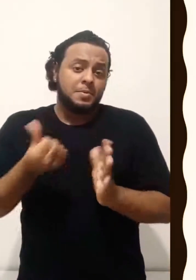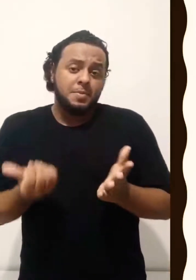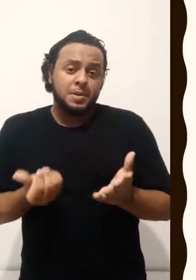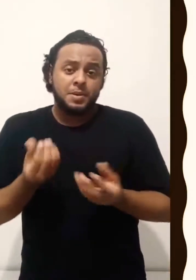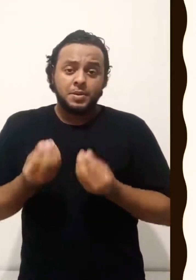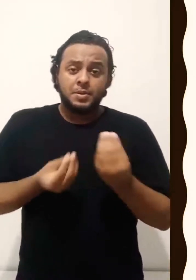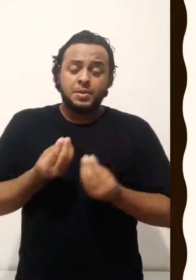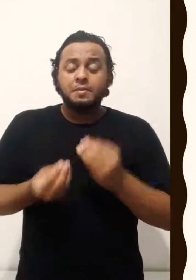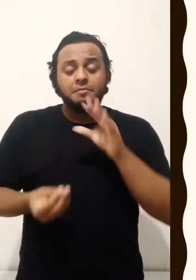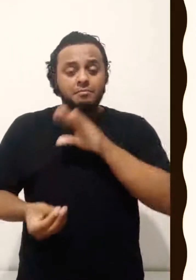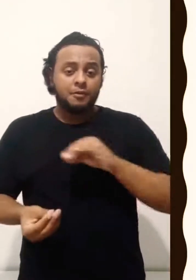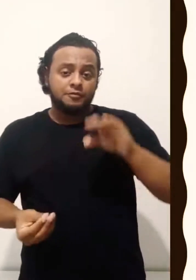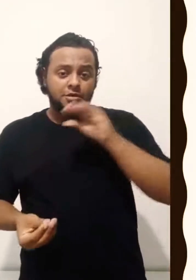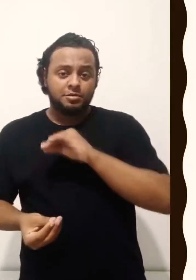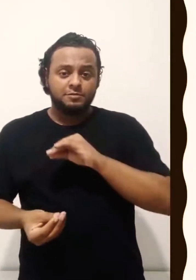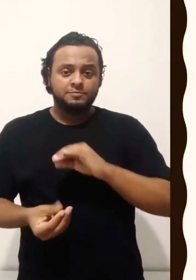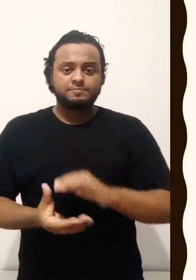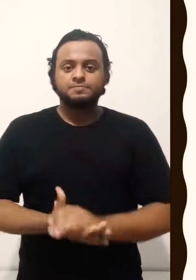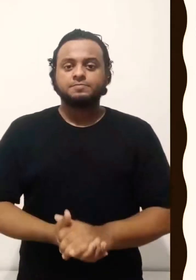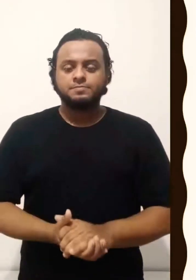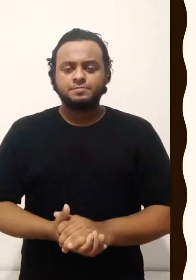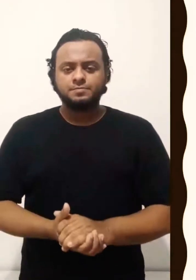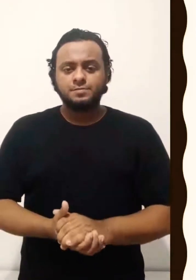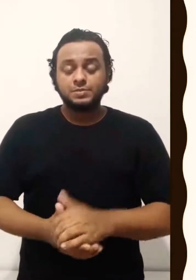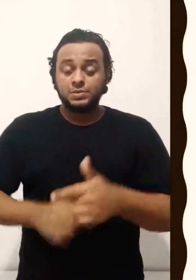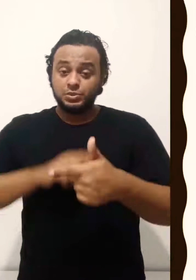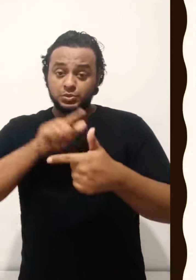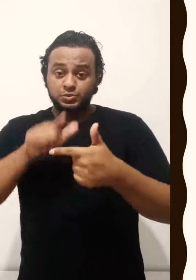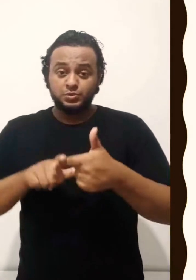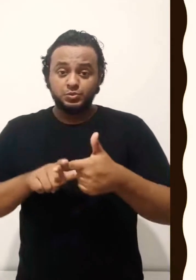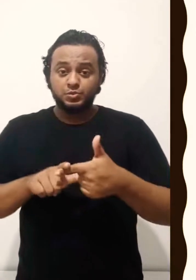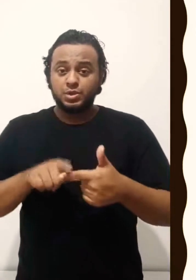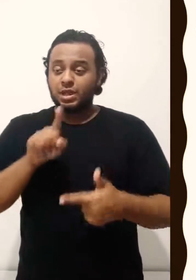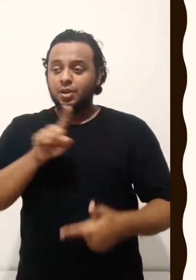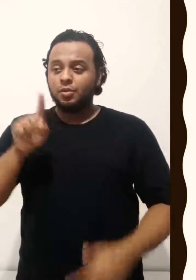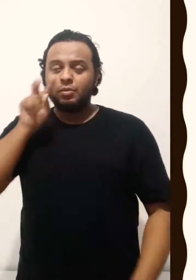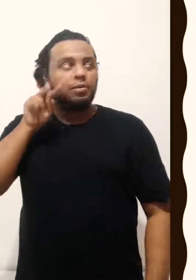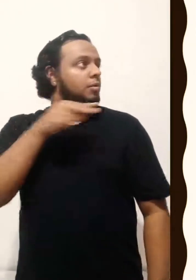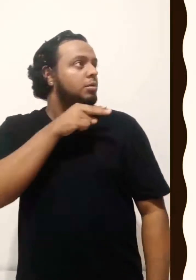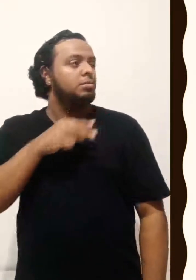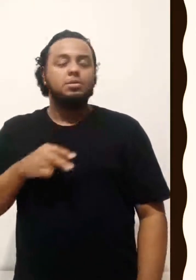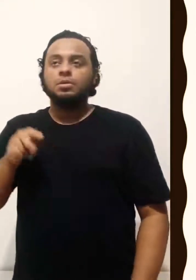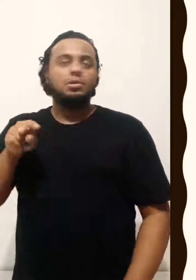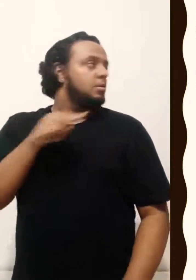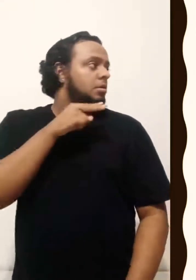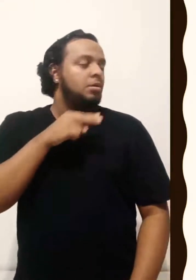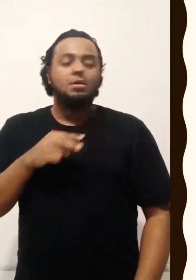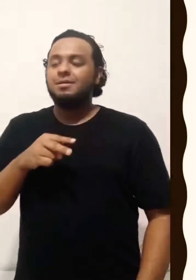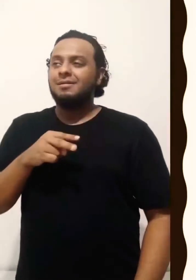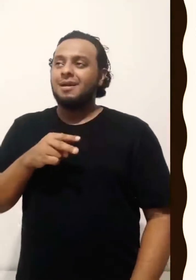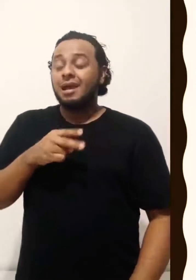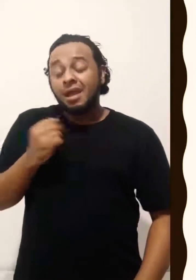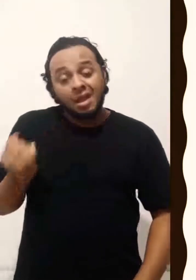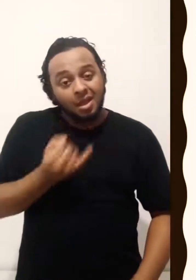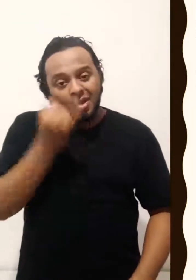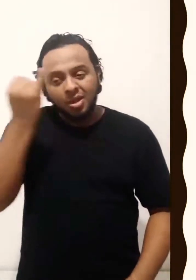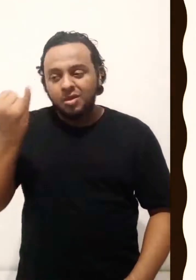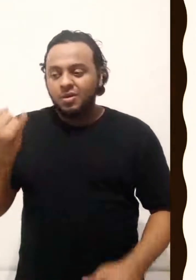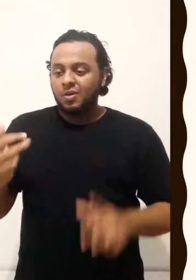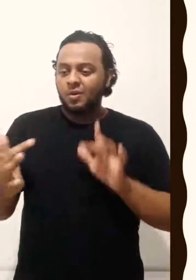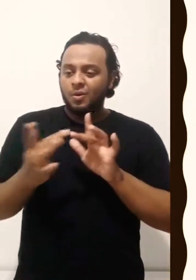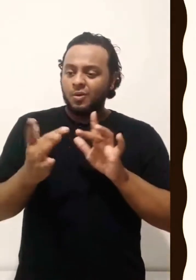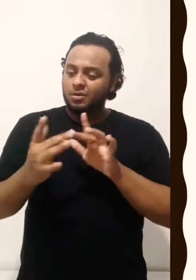é a primeira forma que você pode se comunicar. Segunda coisa, não olhar para o lado. É importante que